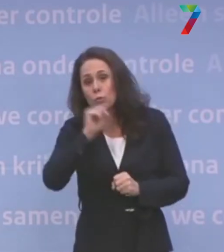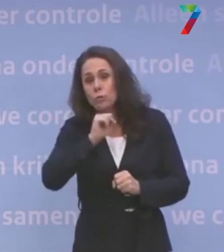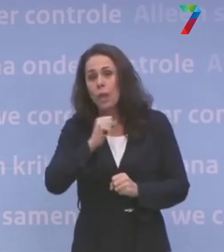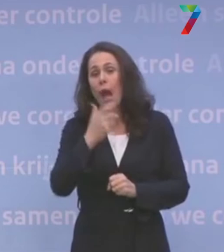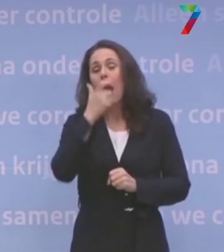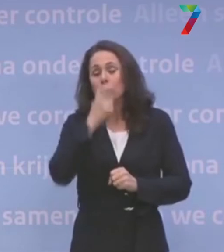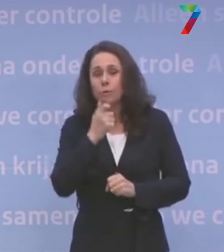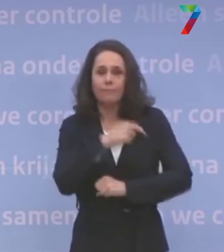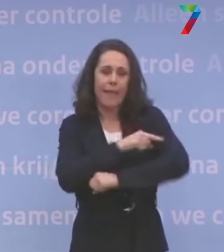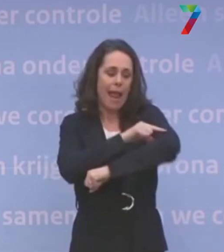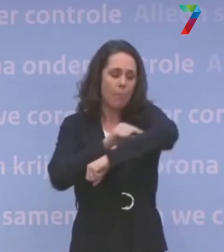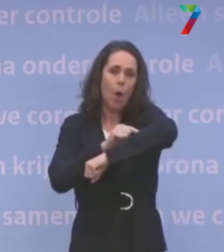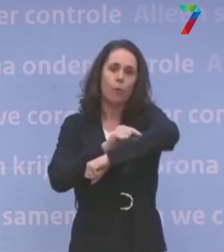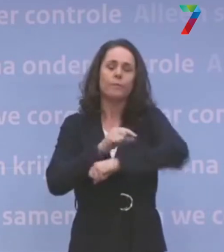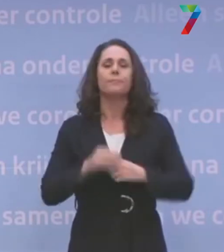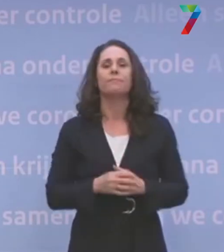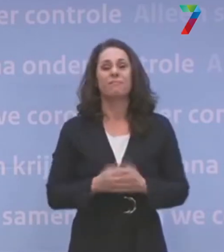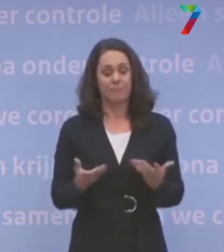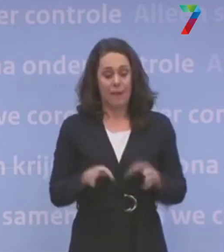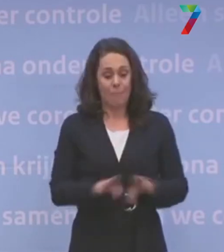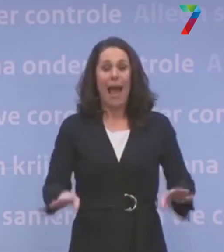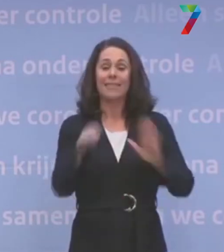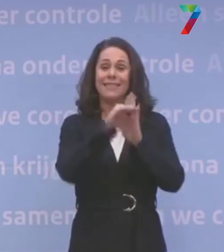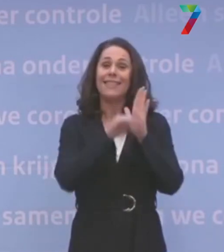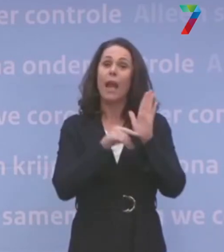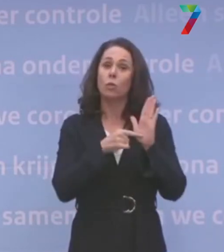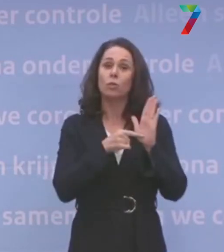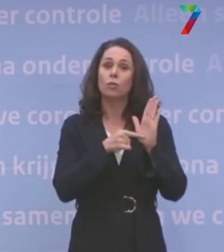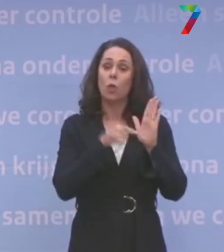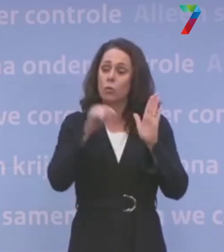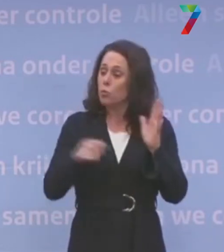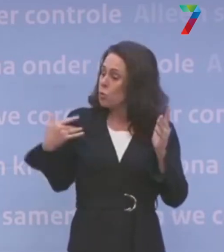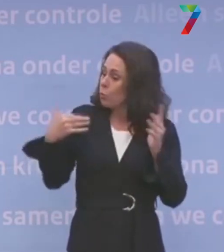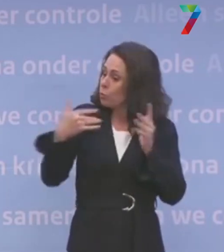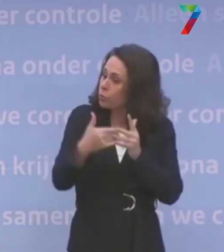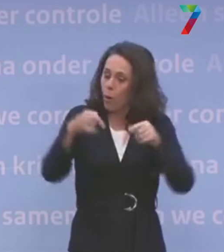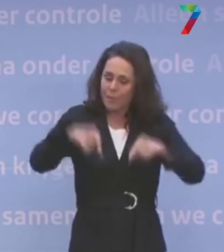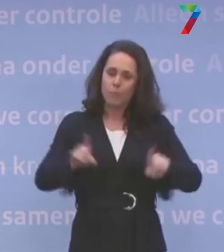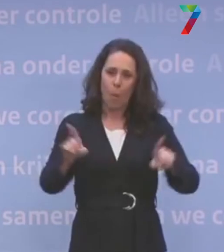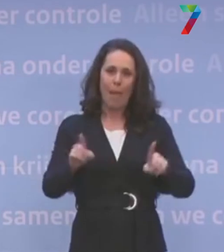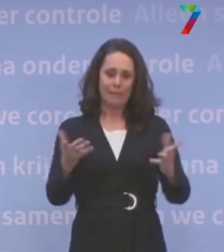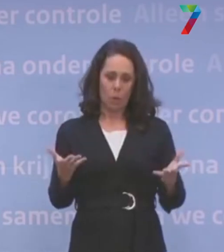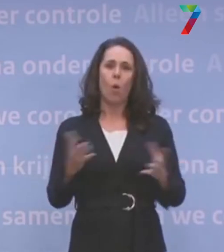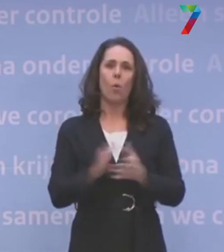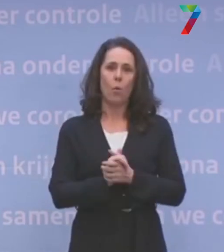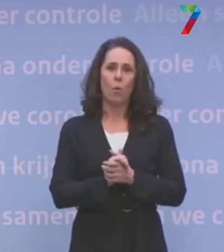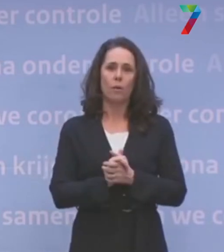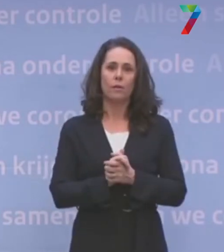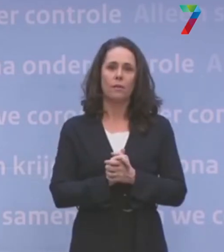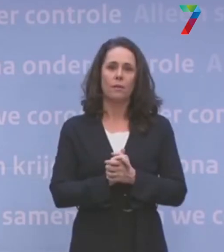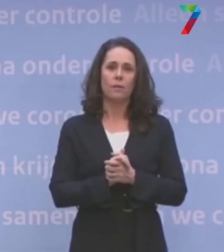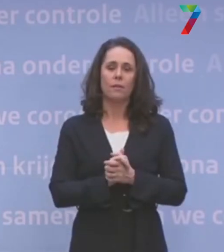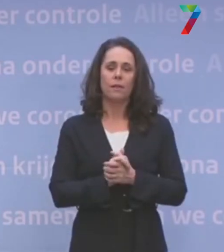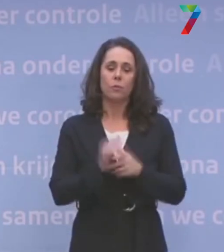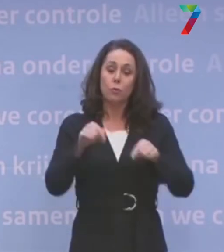je elleboog. Deze basisregels hebben ons nu gebracht waar we op dit moment zijn. Het punt waar we